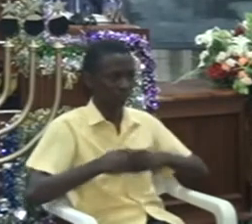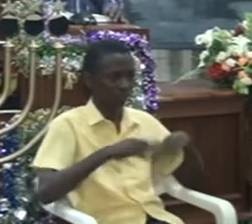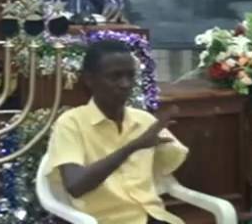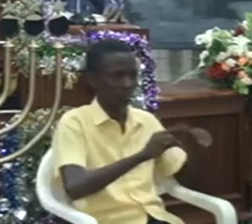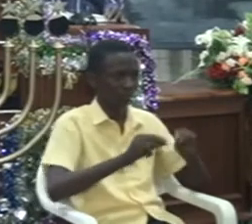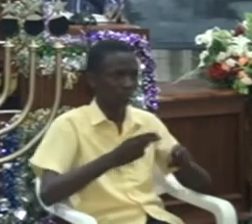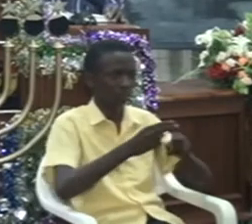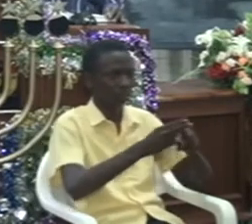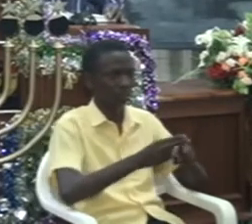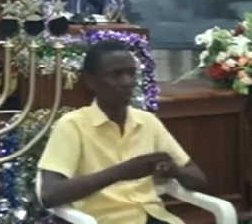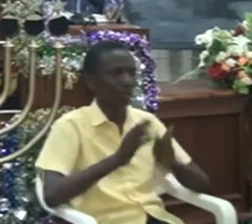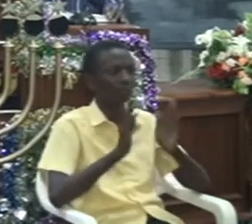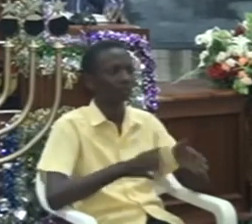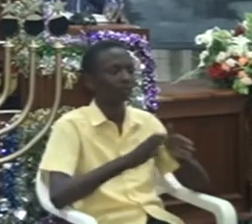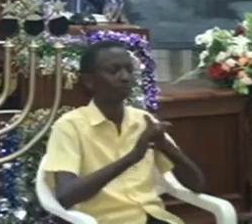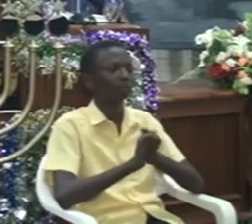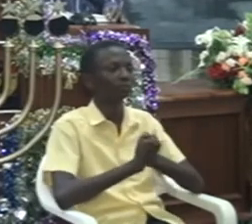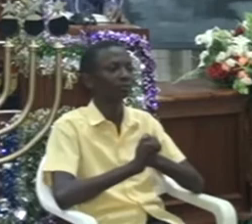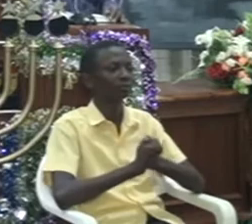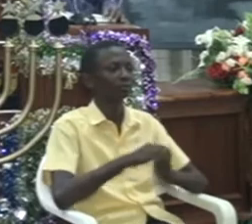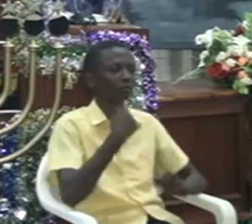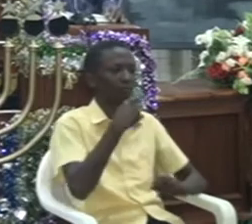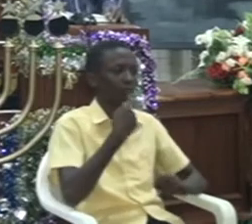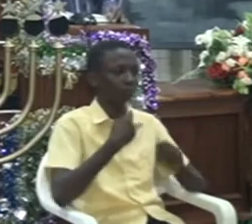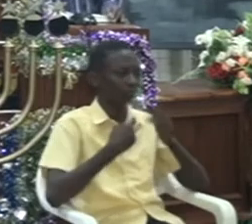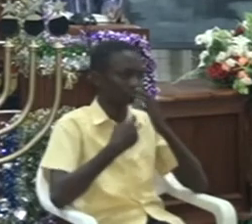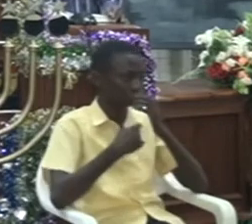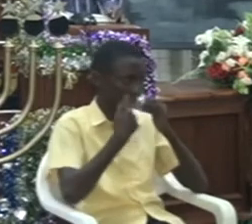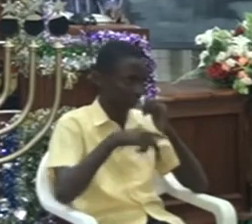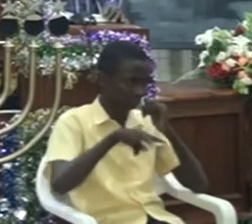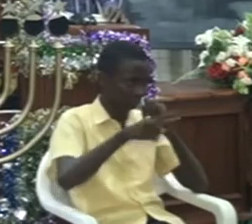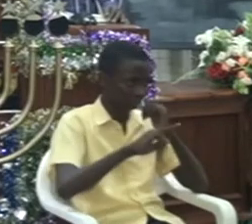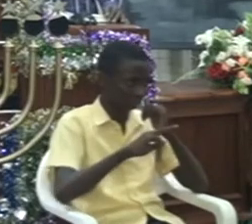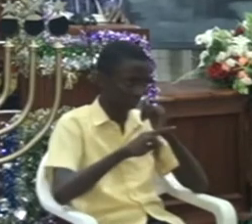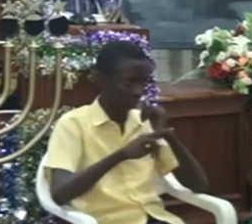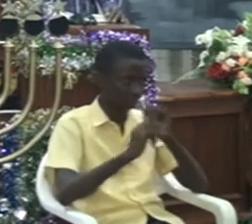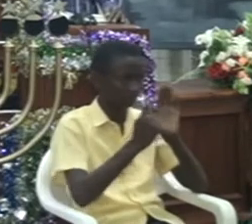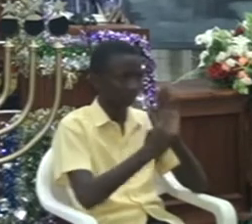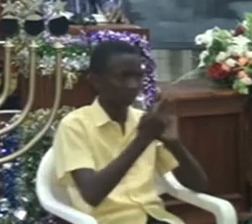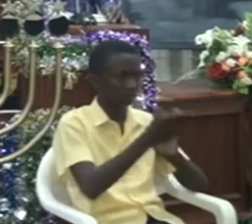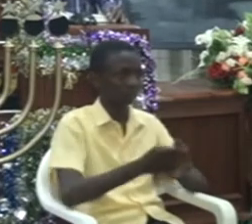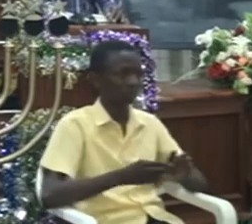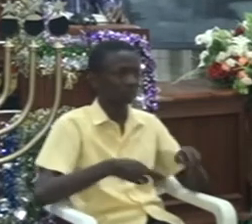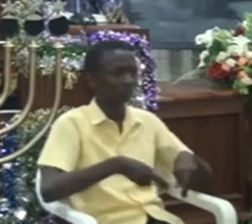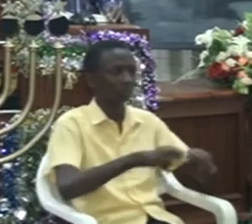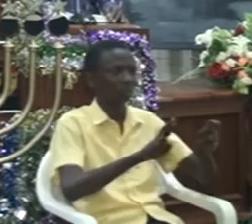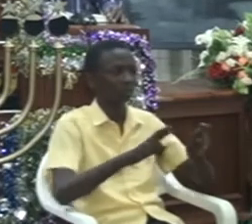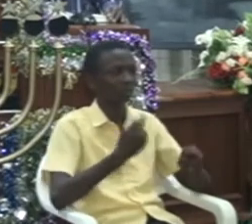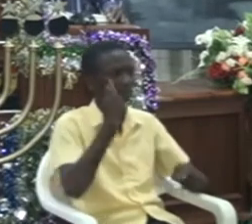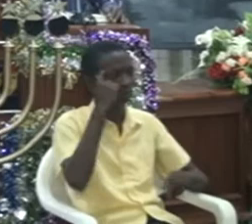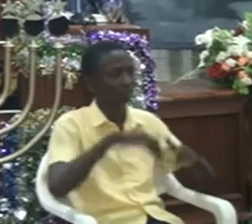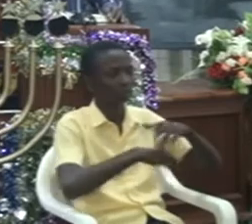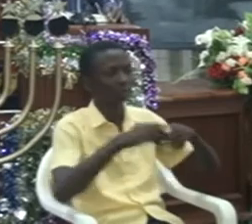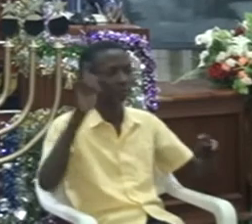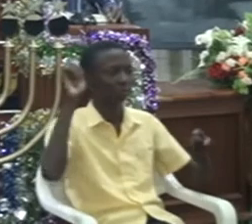lakini kuko walinzi ambao wamewekwa mu barabara, qui contrôleront la route jusqu'à arriver à Bukavu, ambao watakuwa na kuonyesha